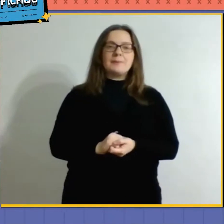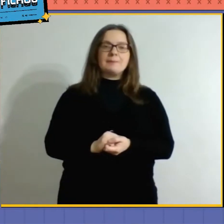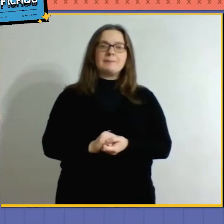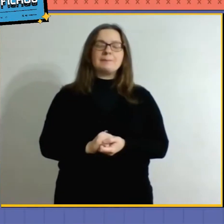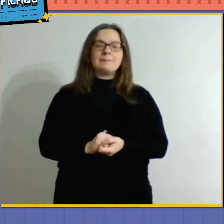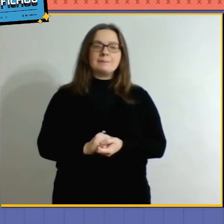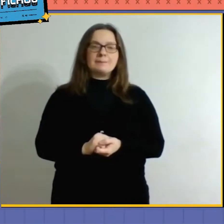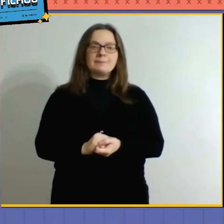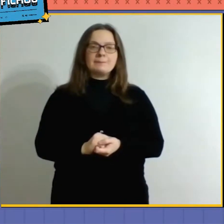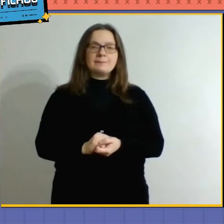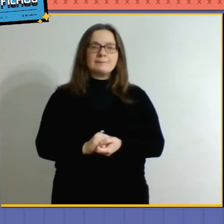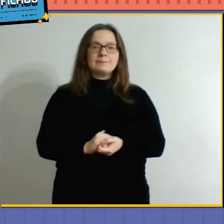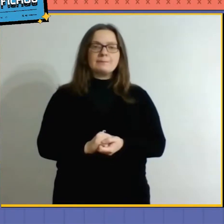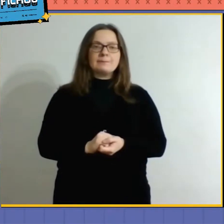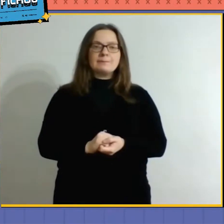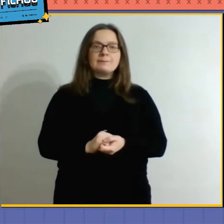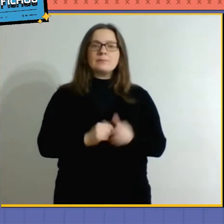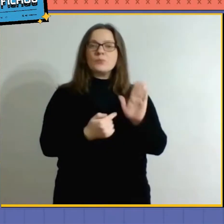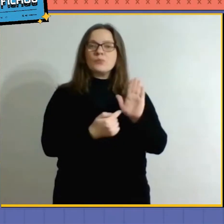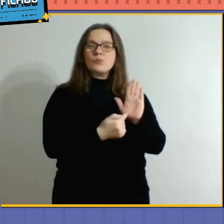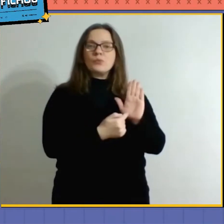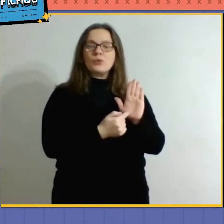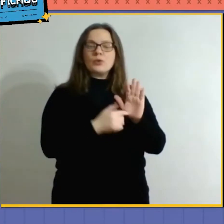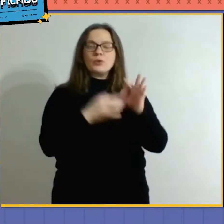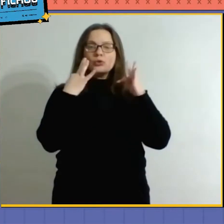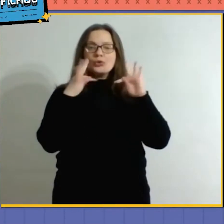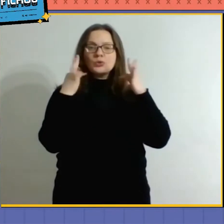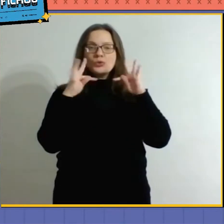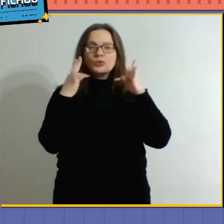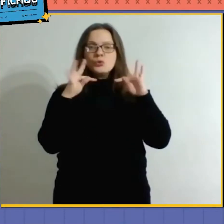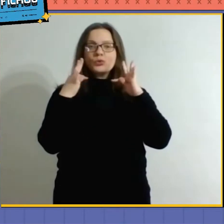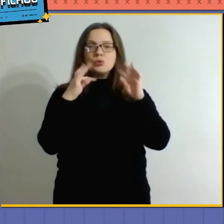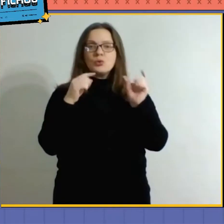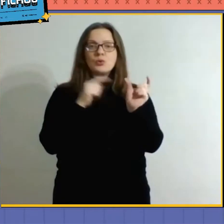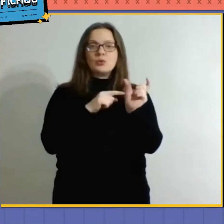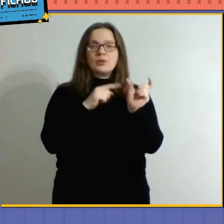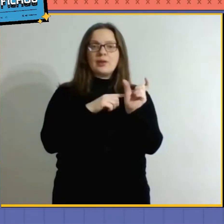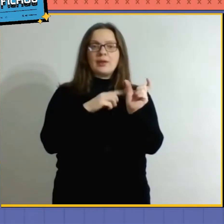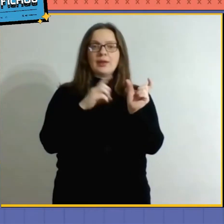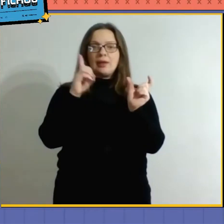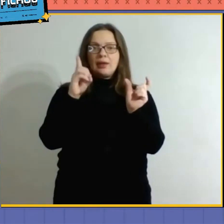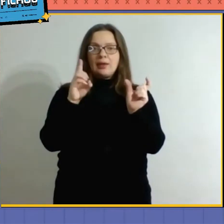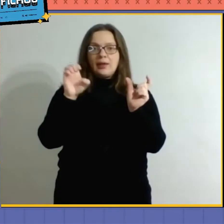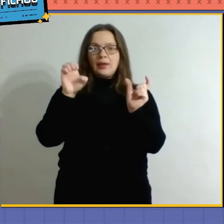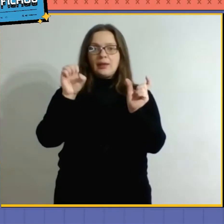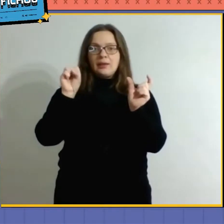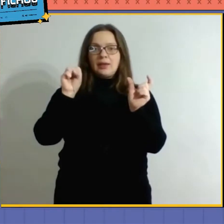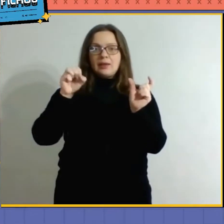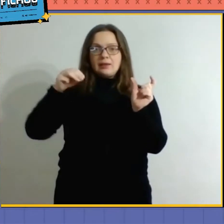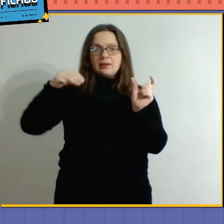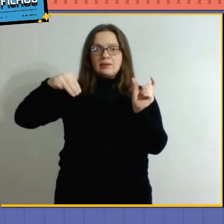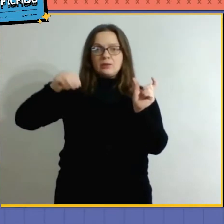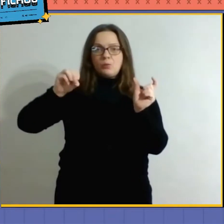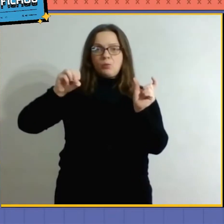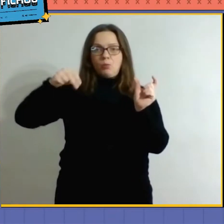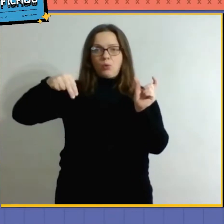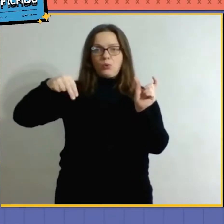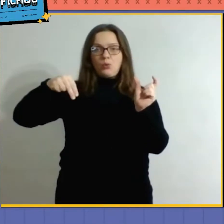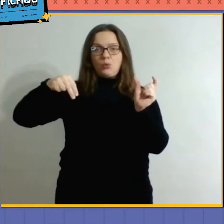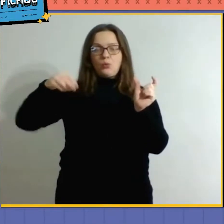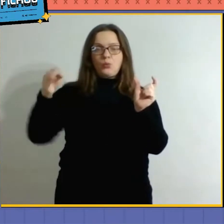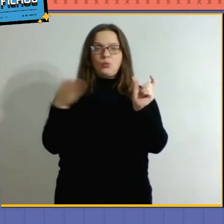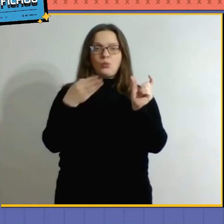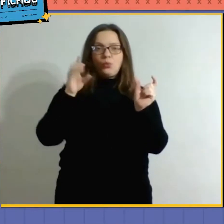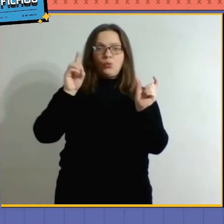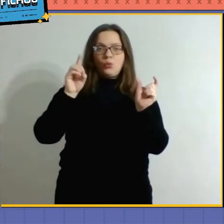e esse é o testemunho de um irmão chamado desmandos ele se alistou para servir no